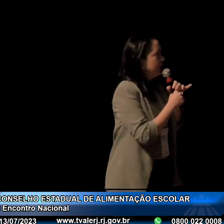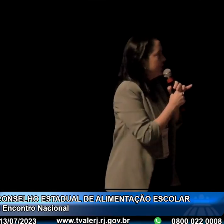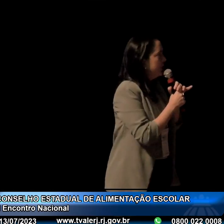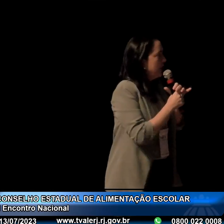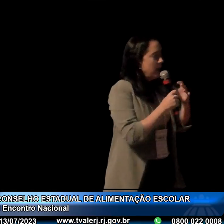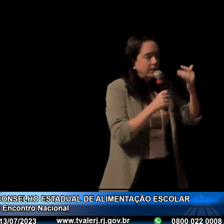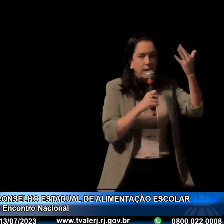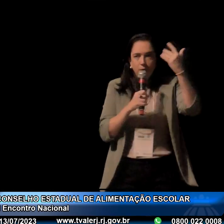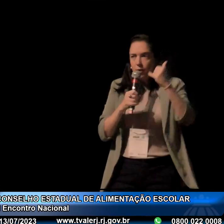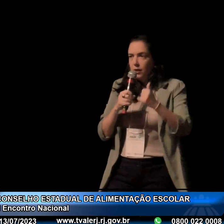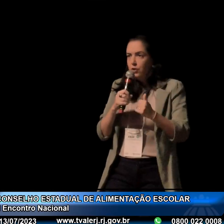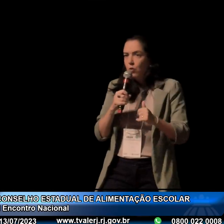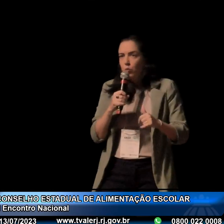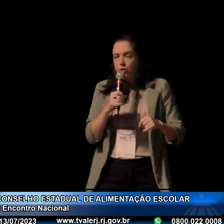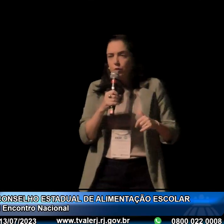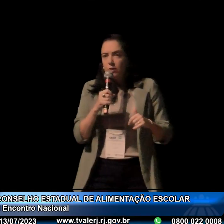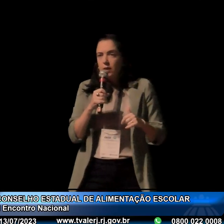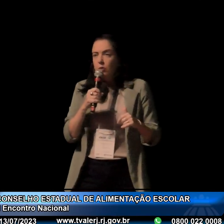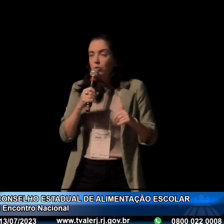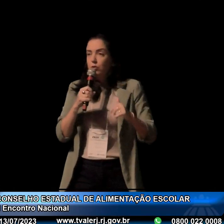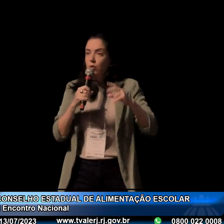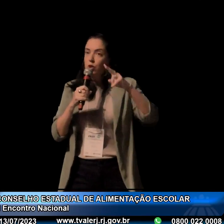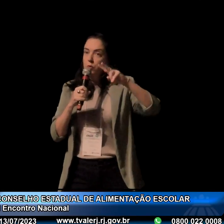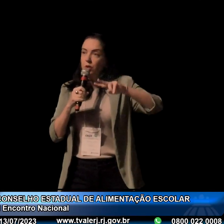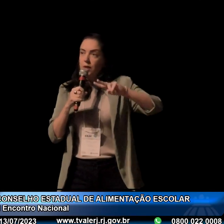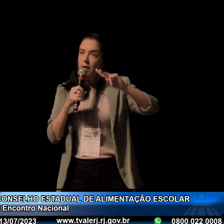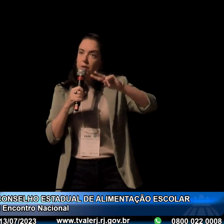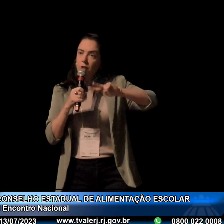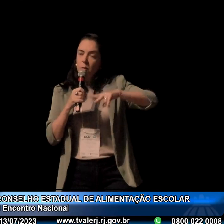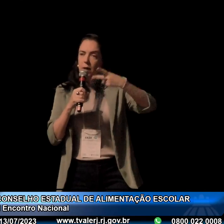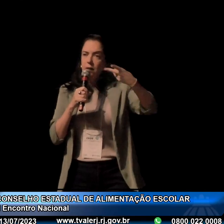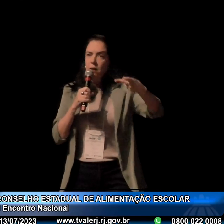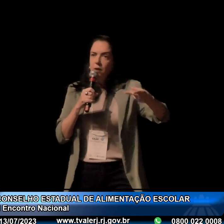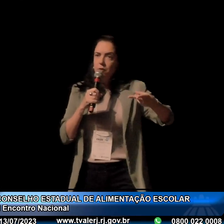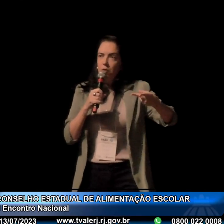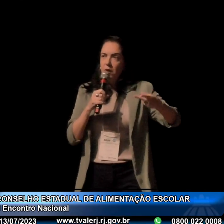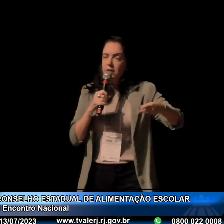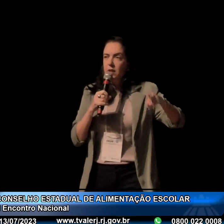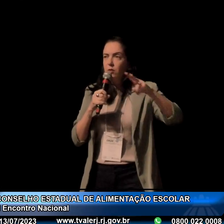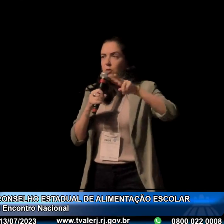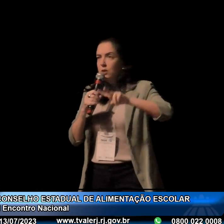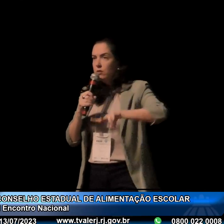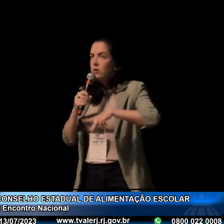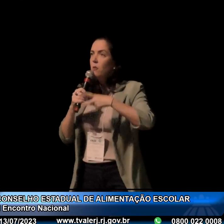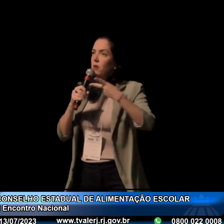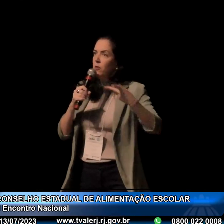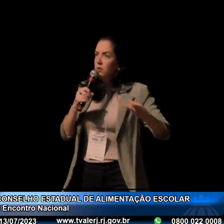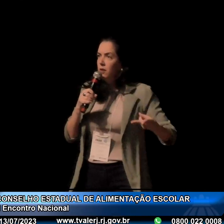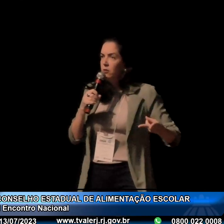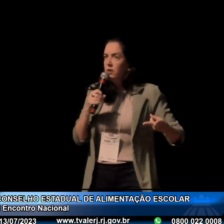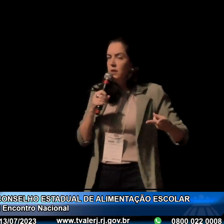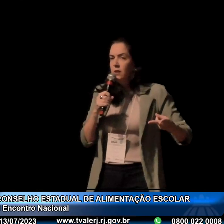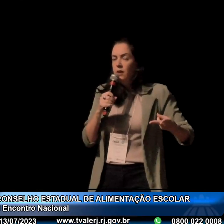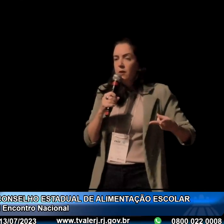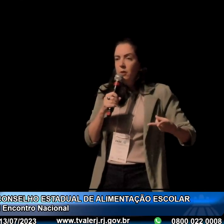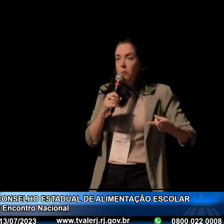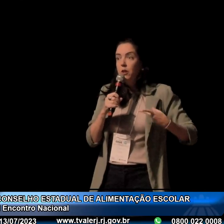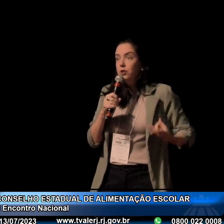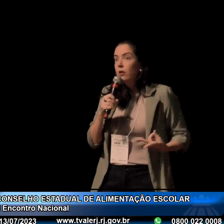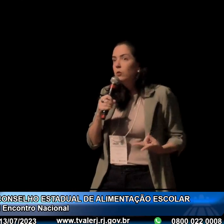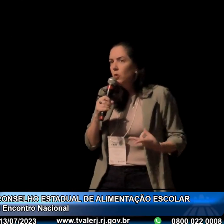nutricionistas dentro aí de algumas de suas atribuições porque eles também vão fazendo isso e também vão tendo que